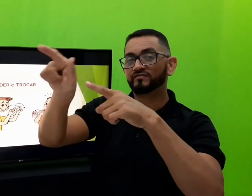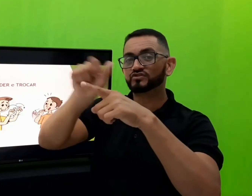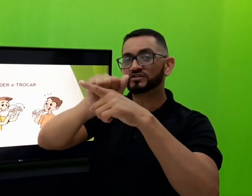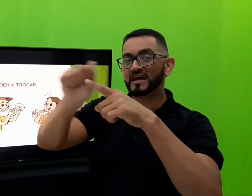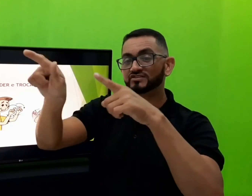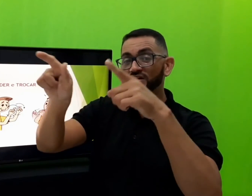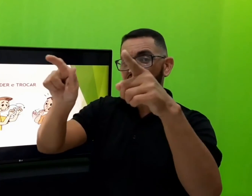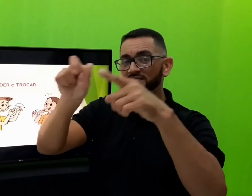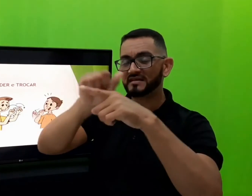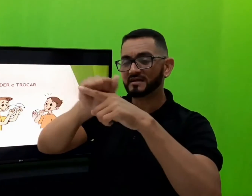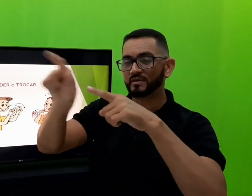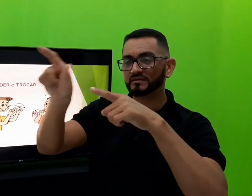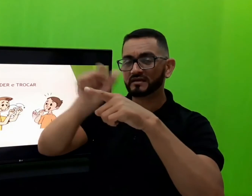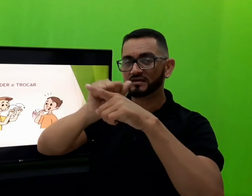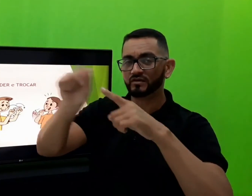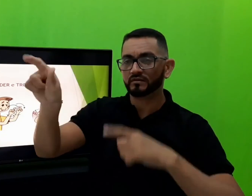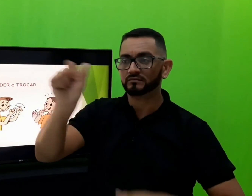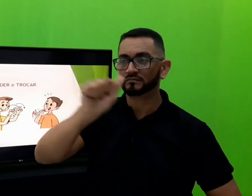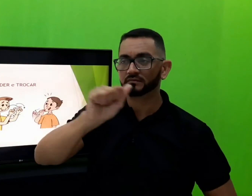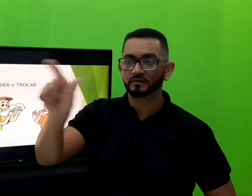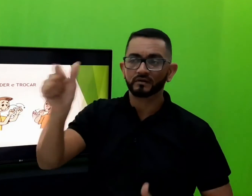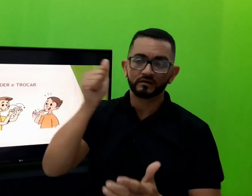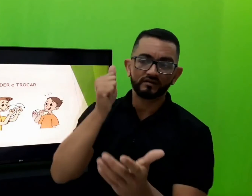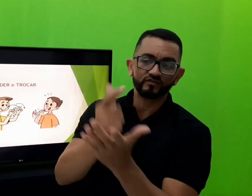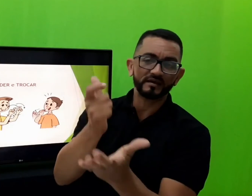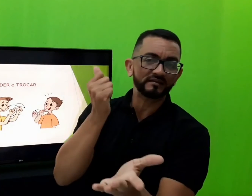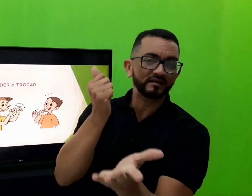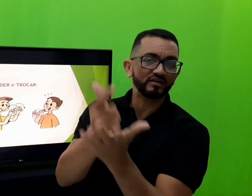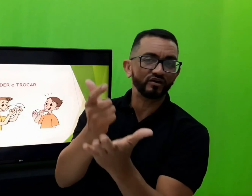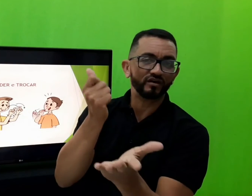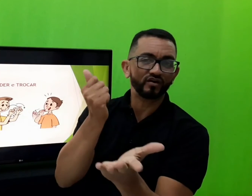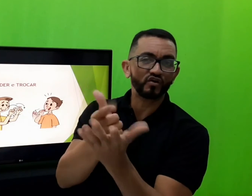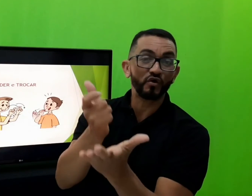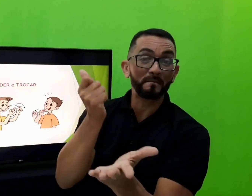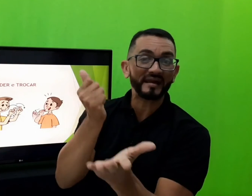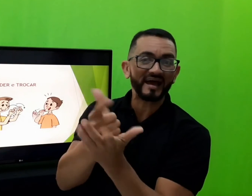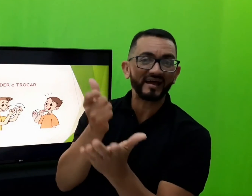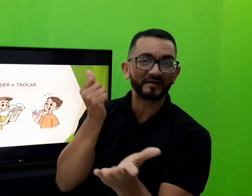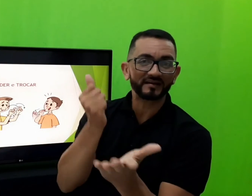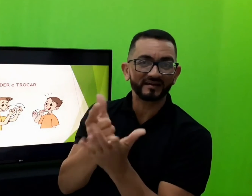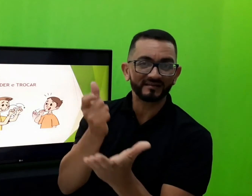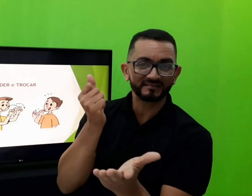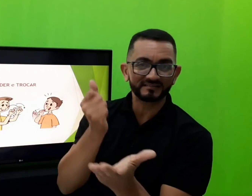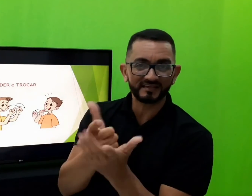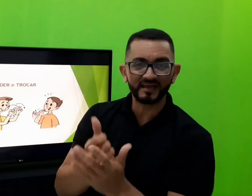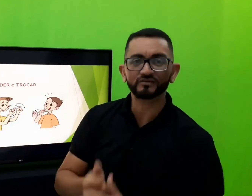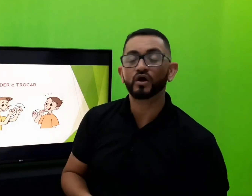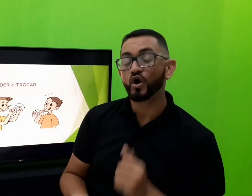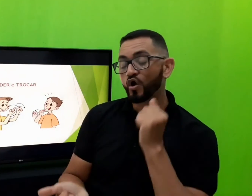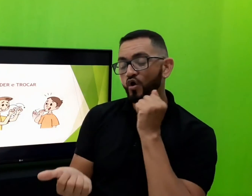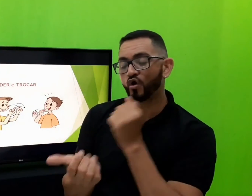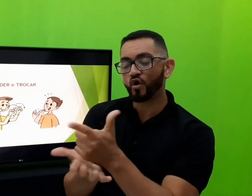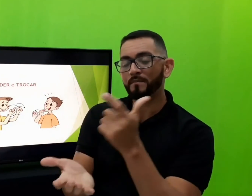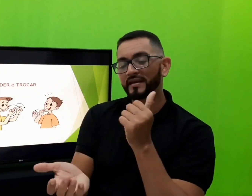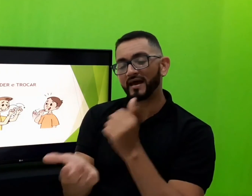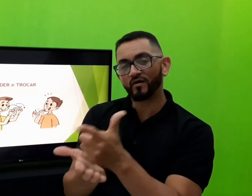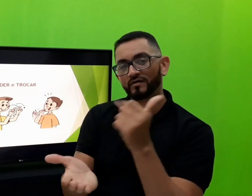Eu vou tirar só essa mão daqui, ó. E vou bater aqui, ó. Comprar, certo? Comprar, ó.